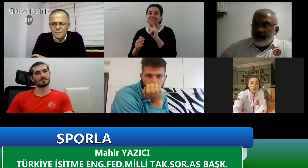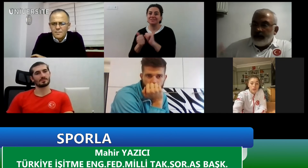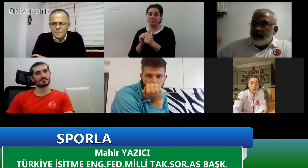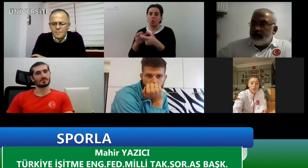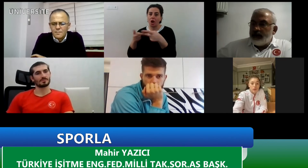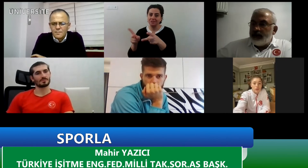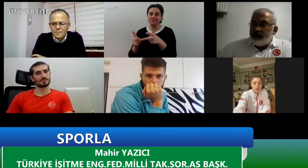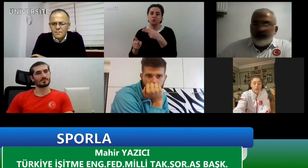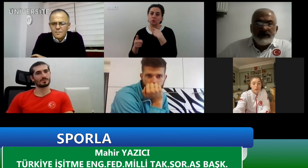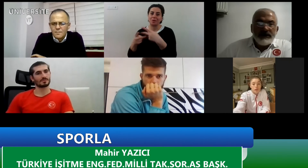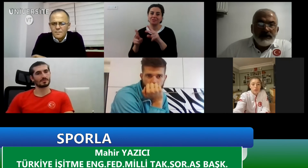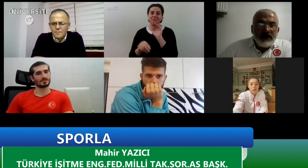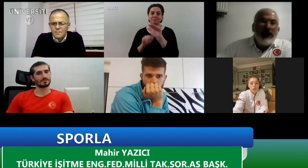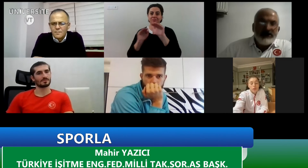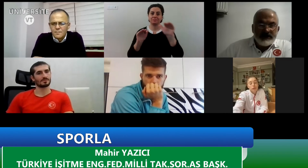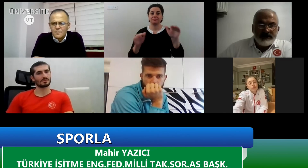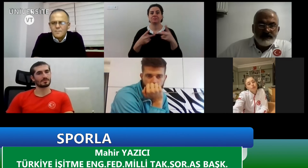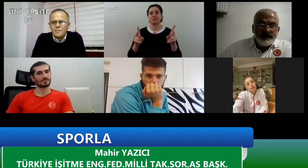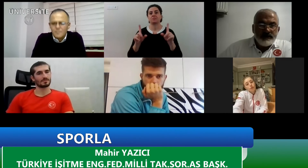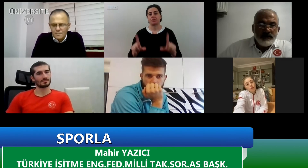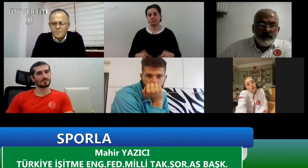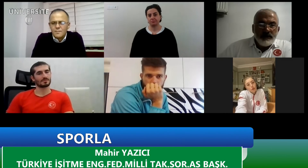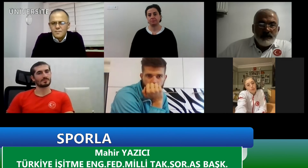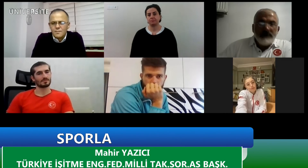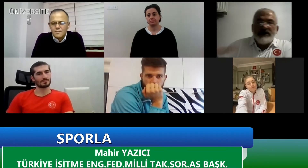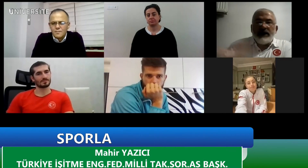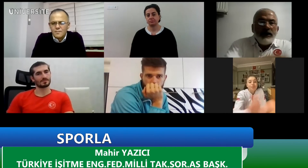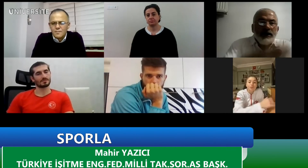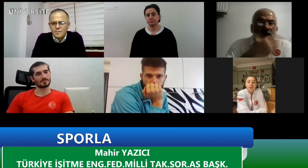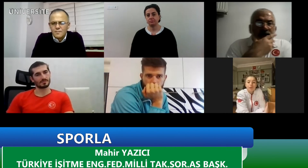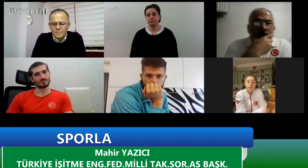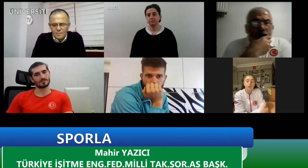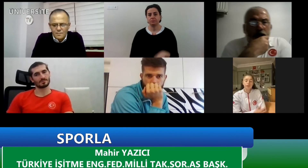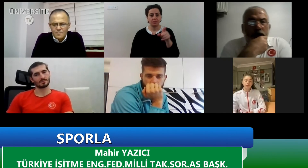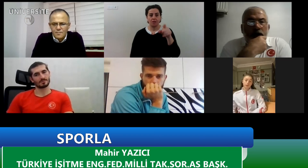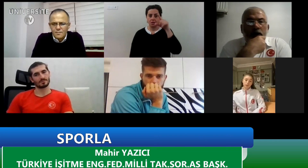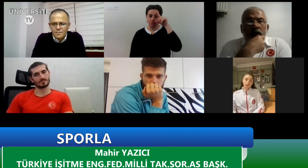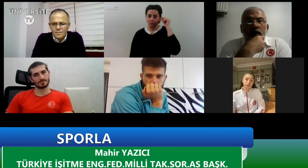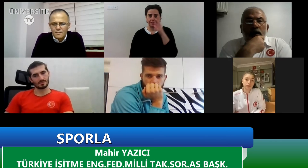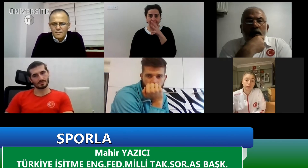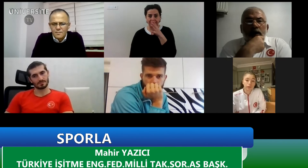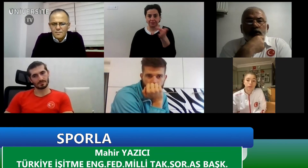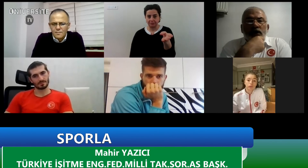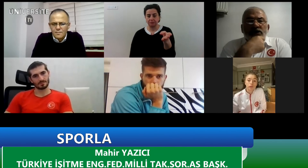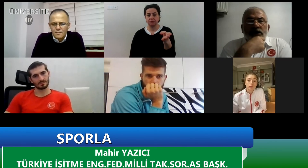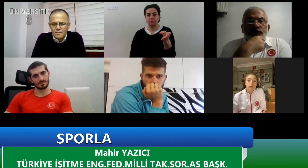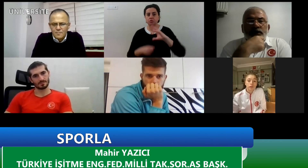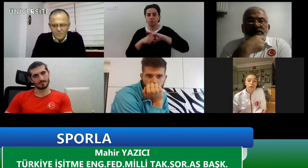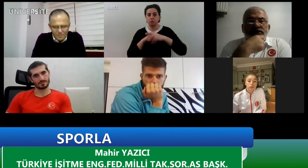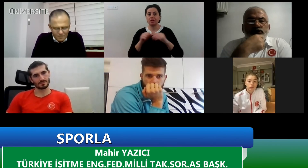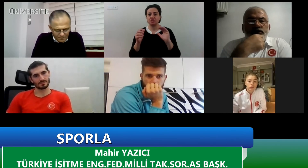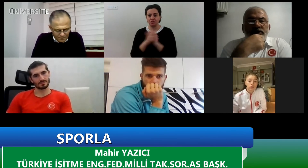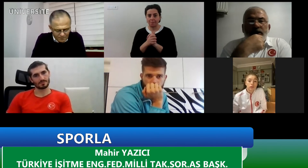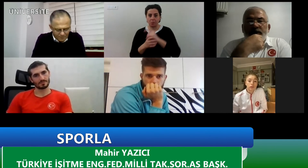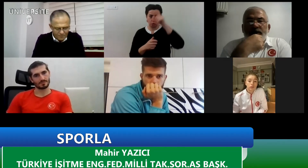engellilere bir saha açılsın. Mesela Kadir biliyor Dünya